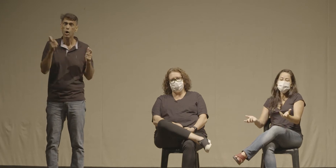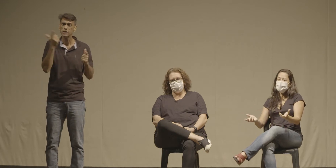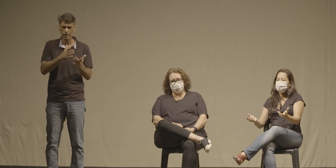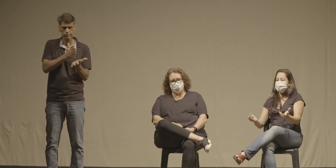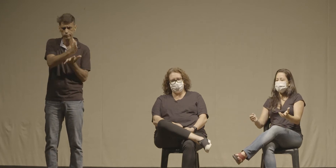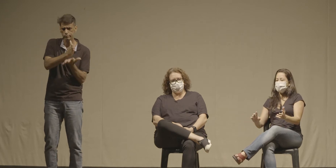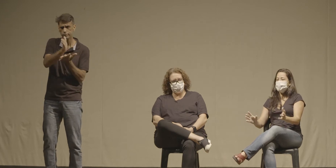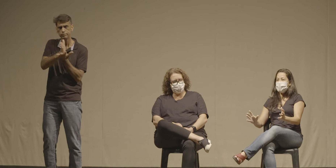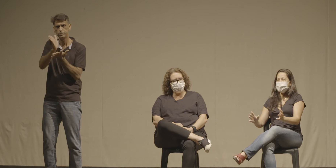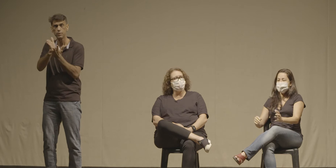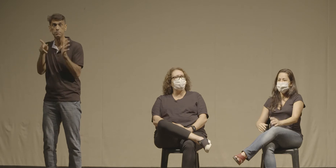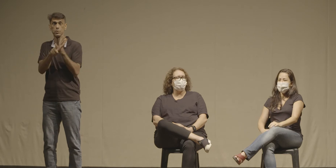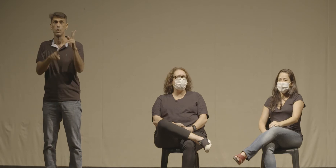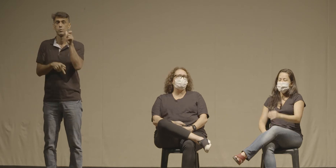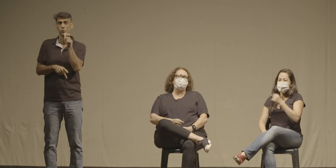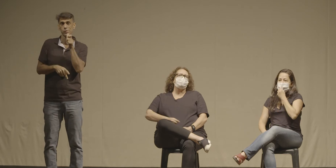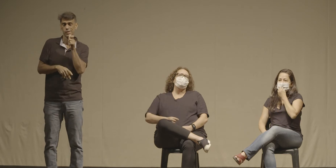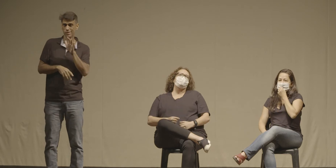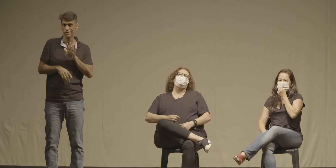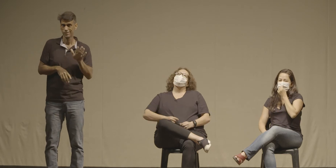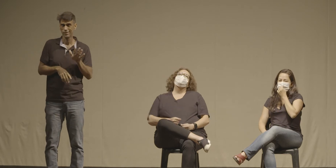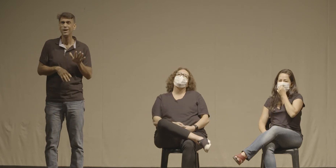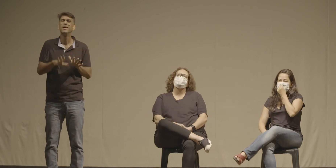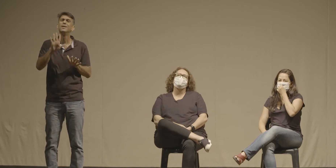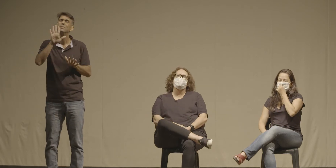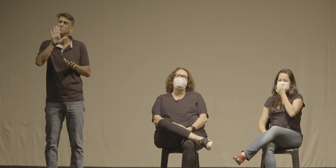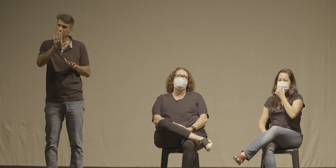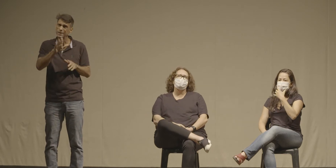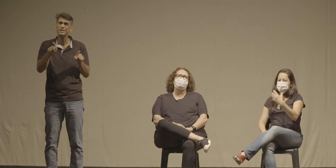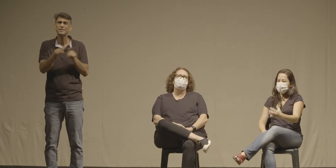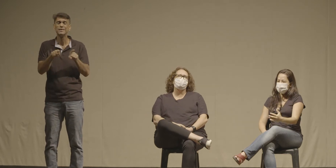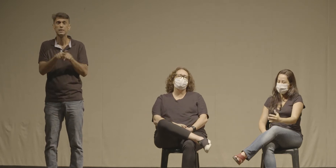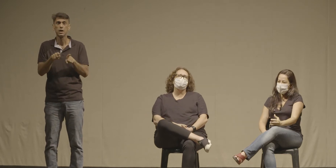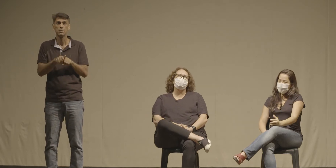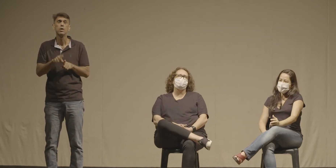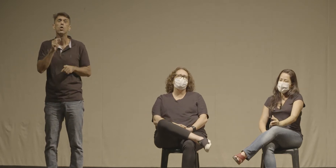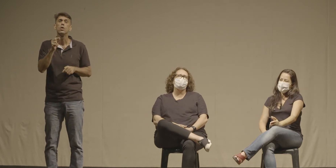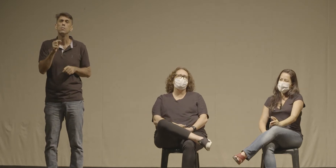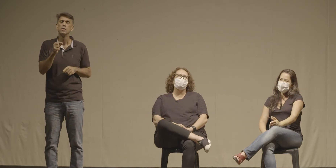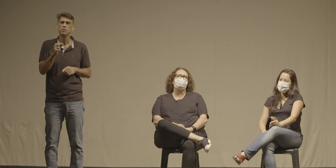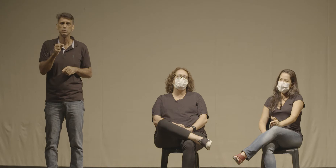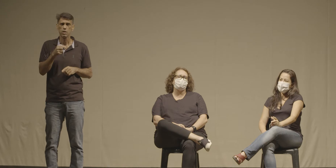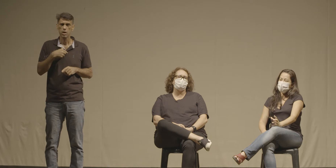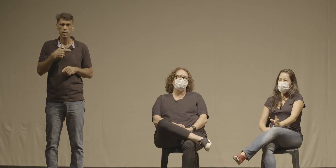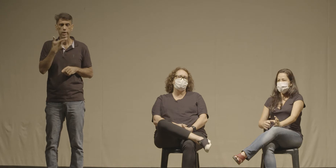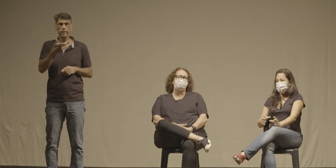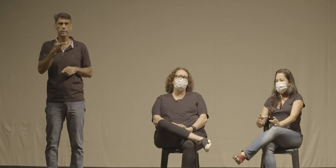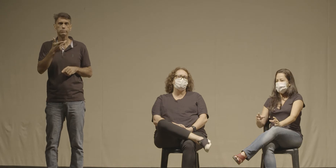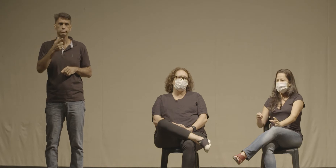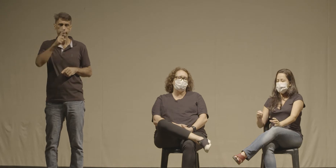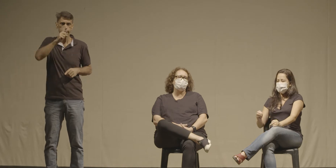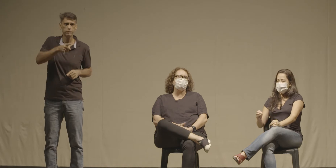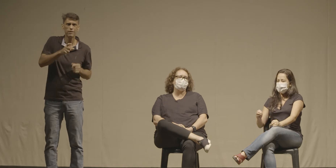é feminino, a gente sabe. Mas existe também uma voz de comando que hoje